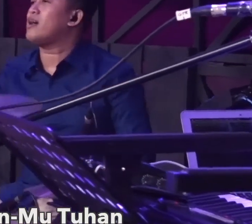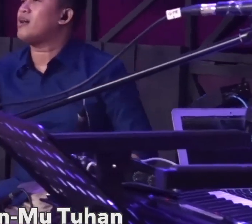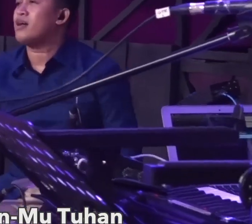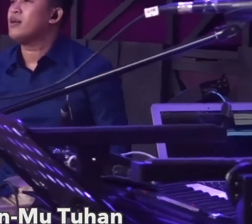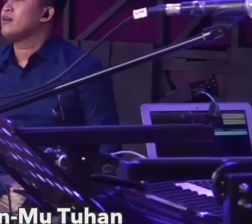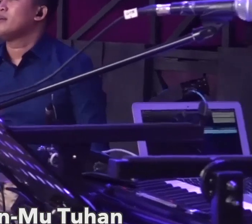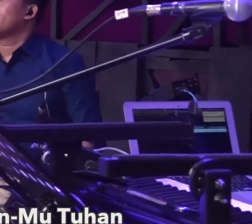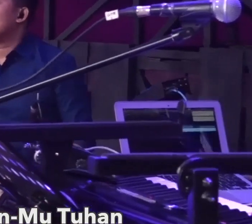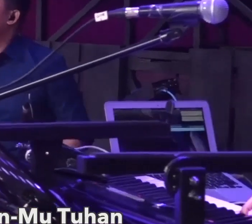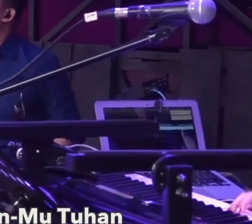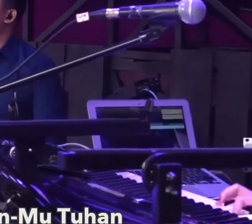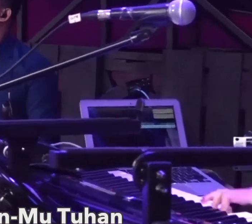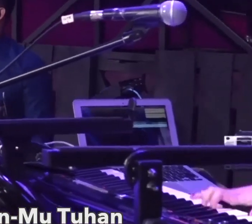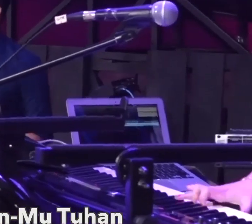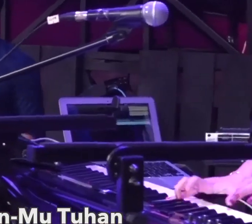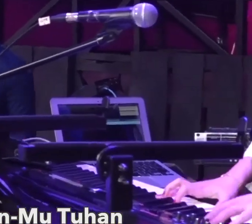buktikan